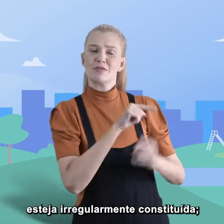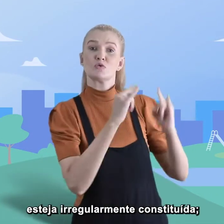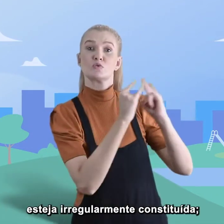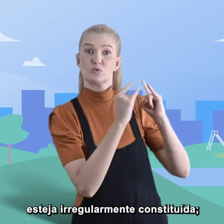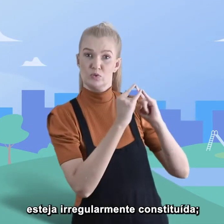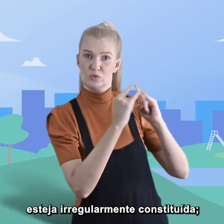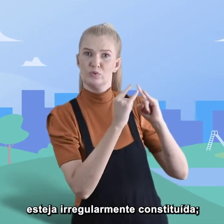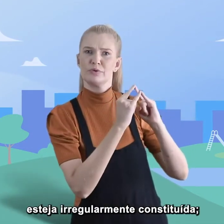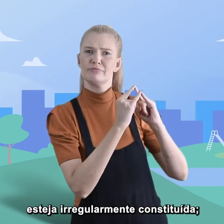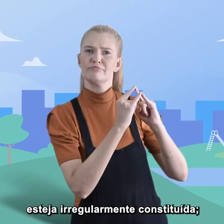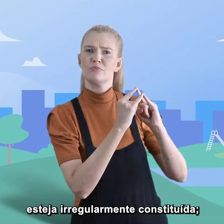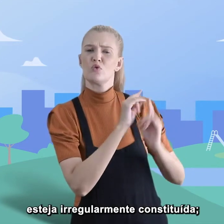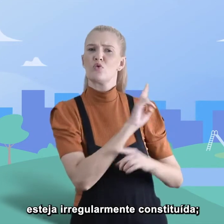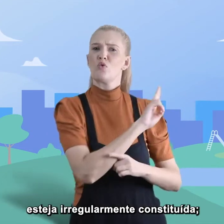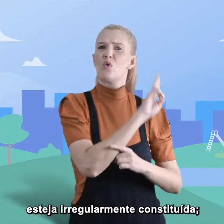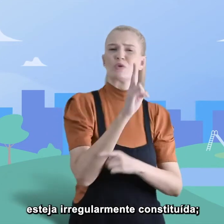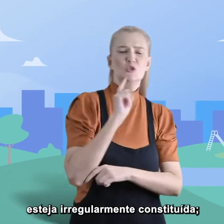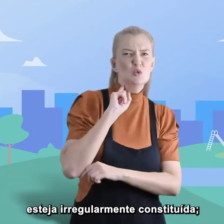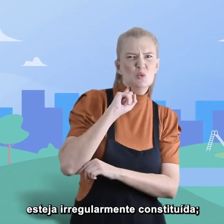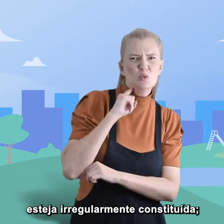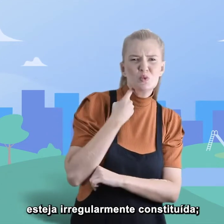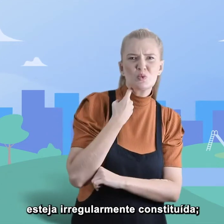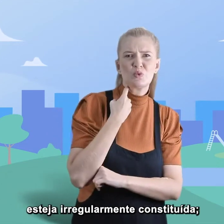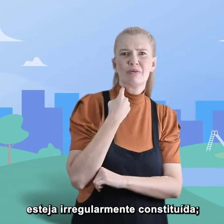Esteja irregularmente constituída.